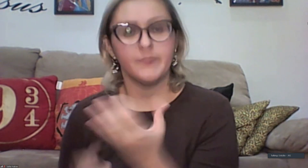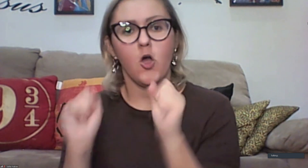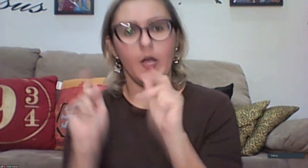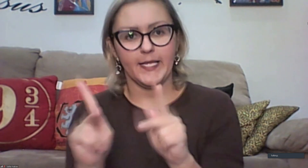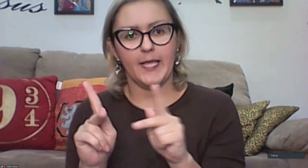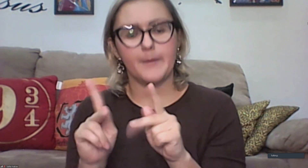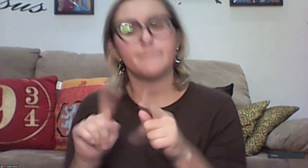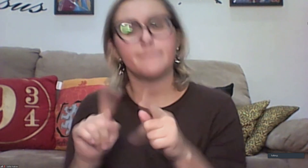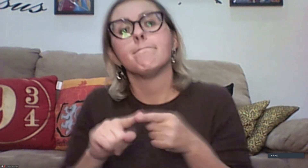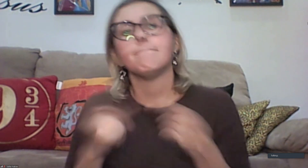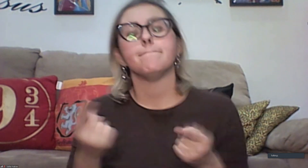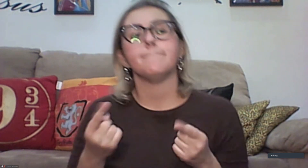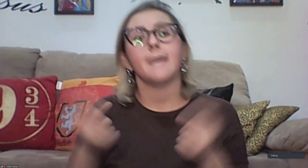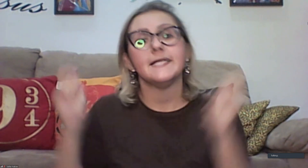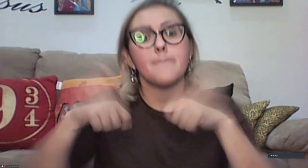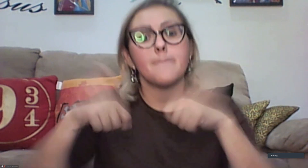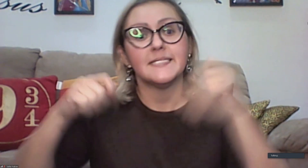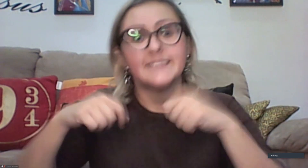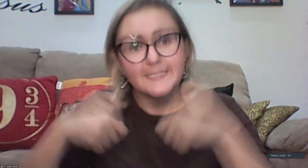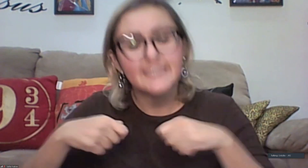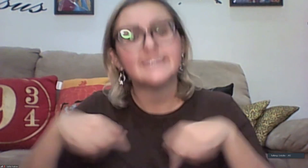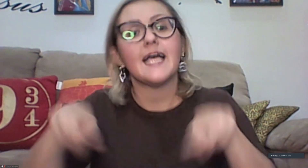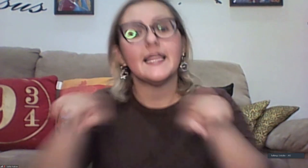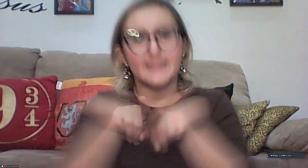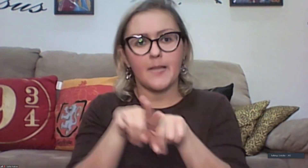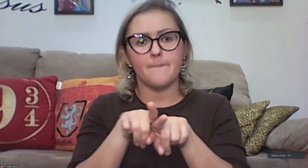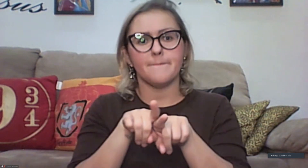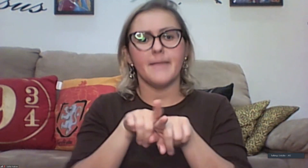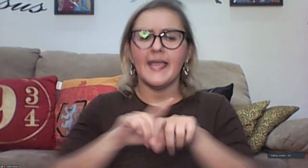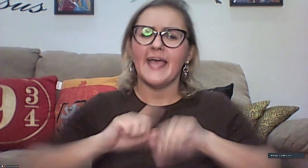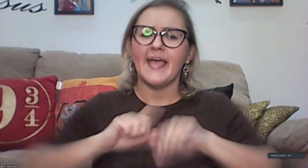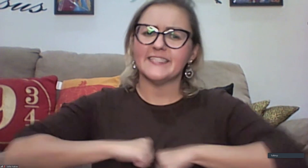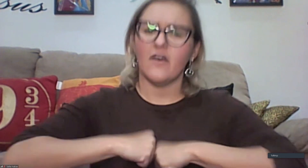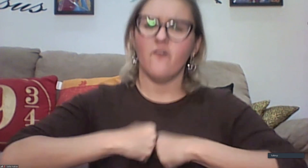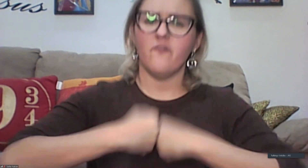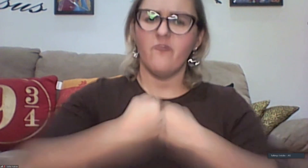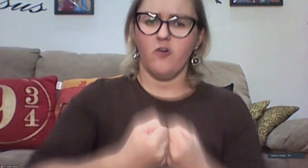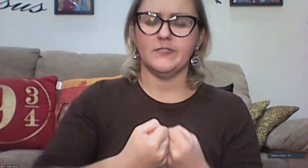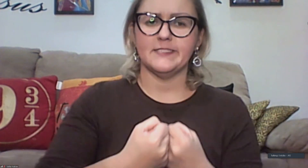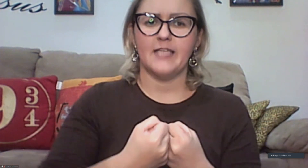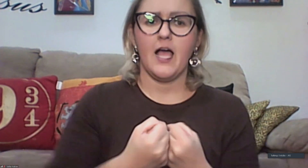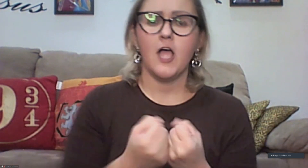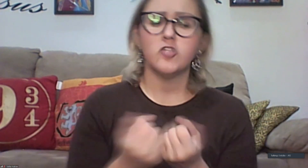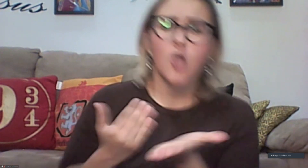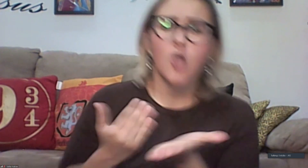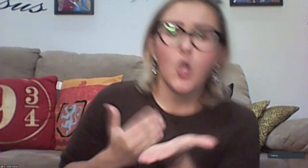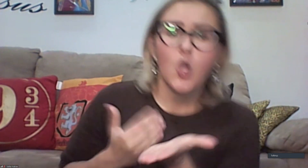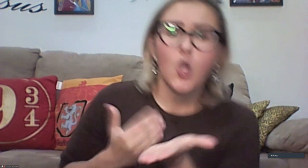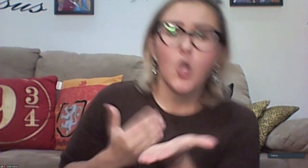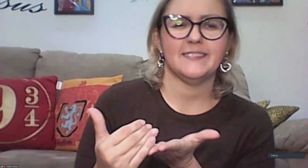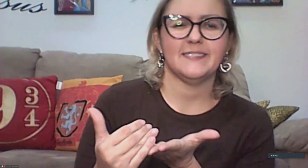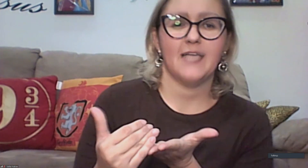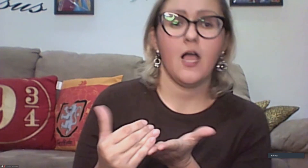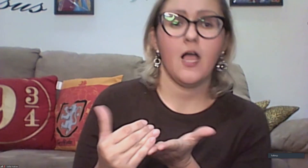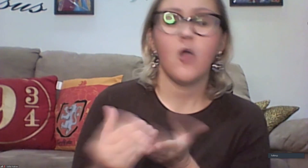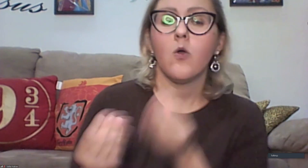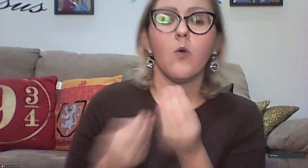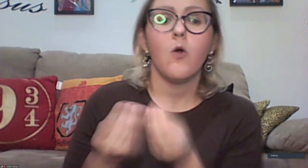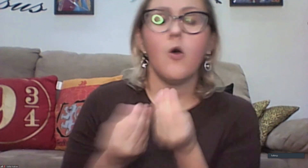sabe, pelos direitos do surdo, pela educação bilíngue, sim. Mas nós precisamos